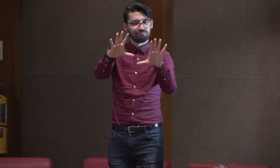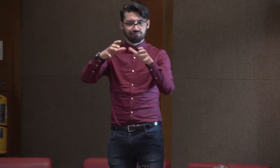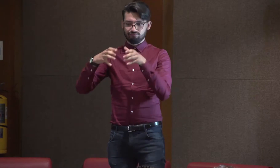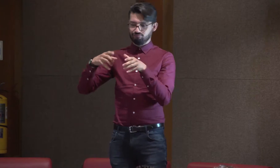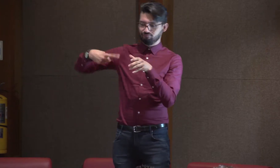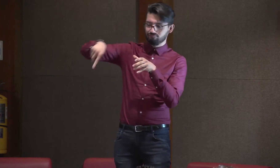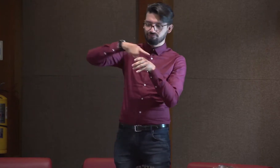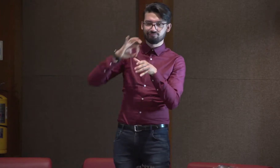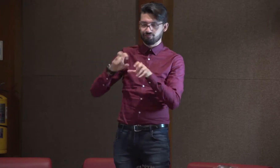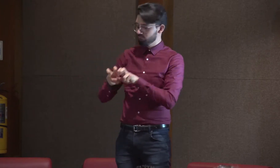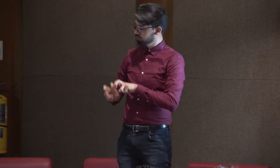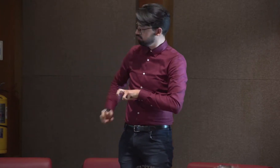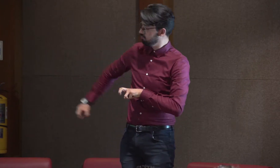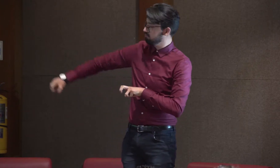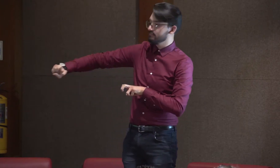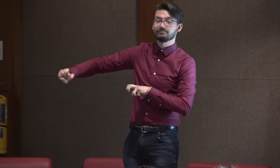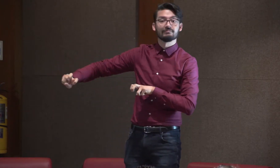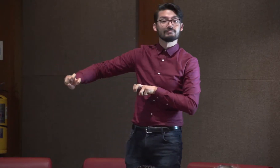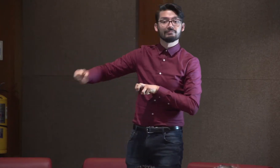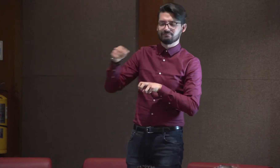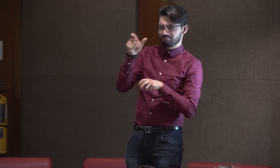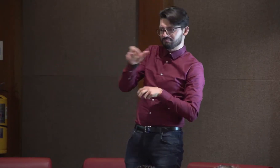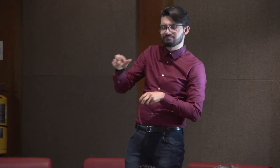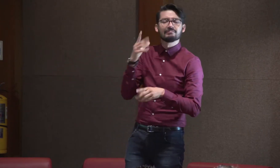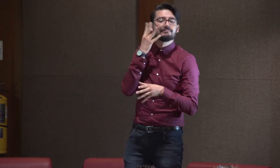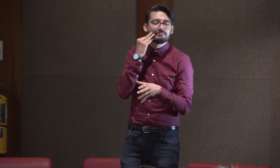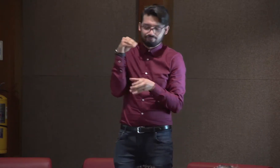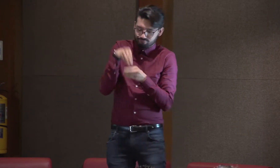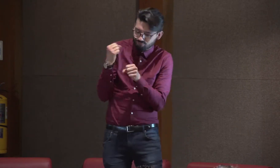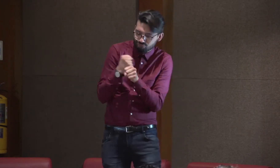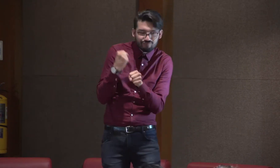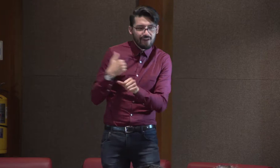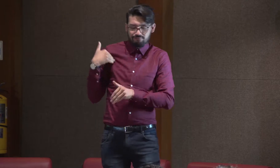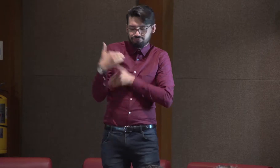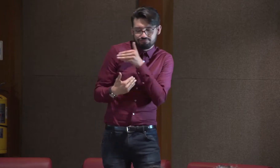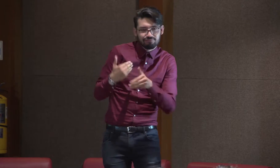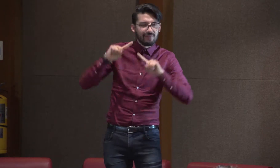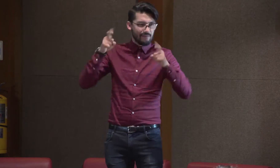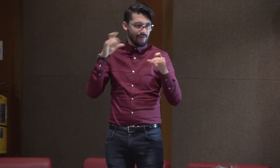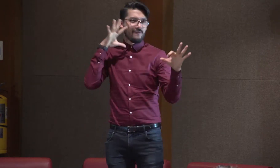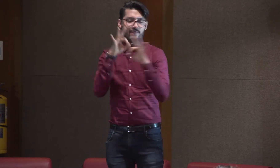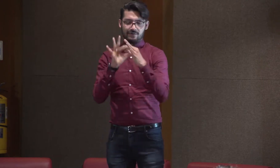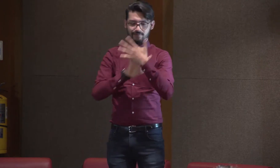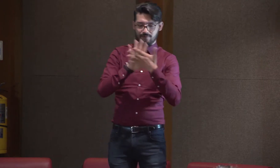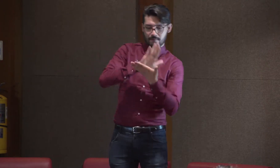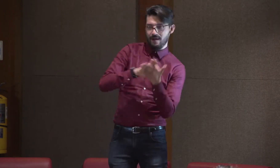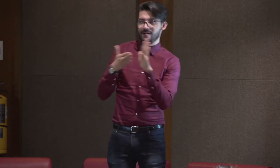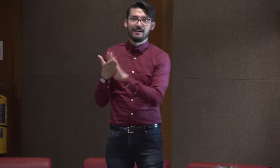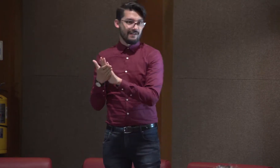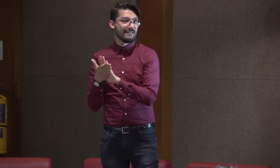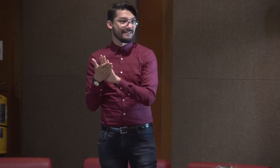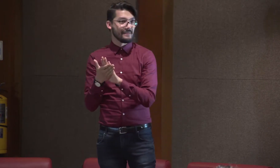En este momento vamos a invitar de manera muy especial a unos panelistas quienes nos contarán su experiencia desde todo